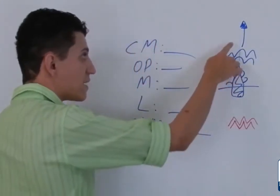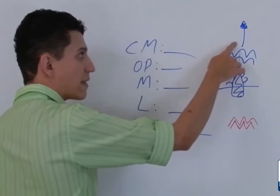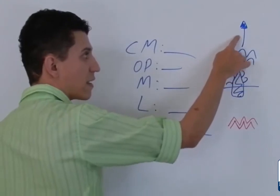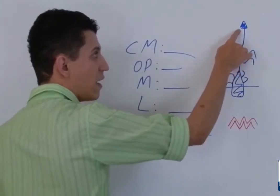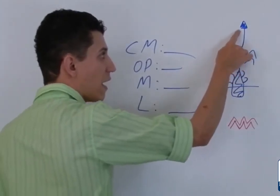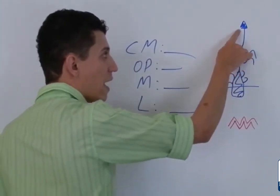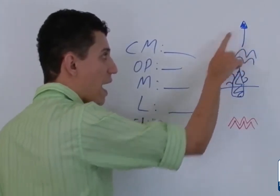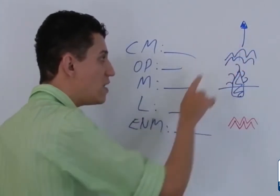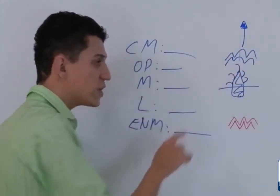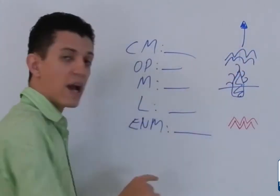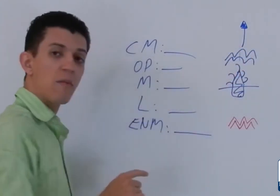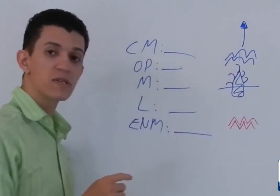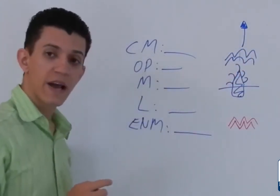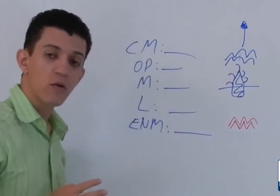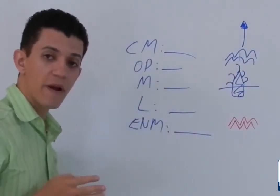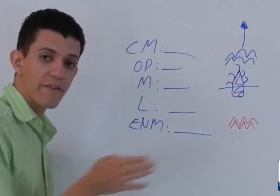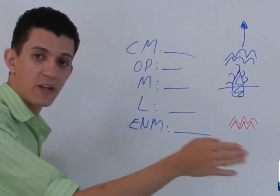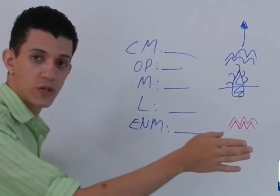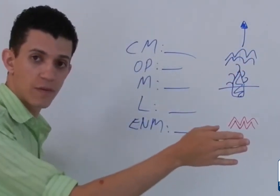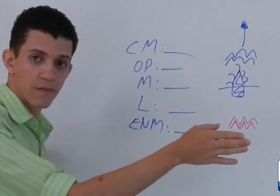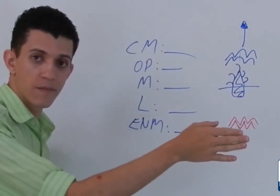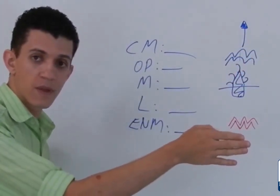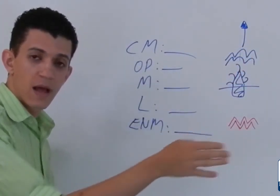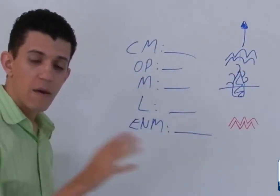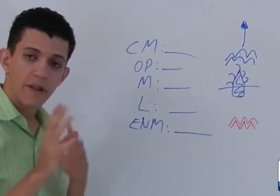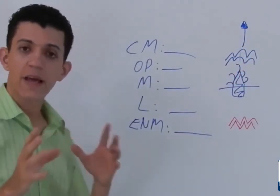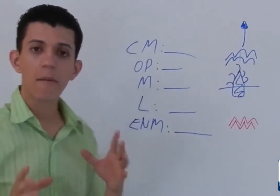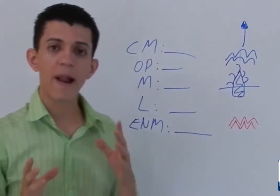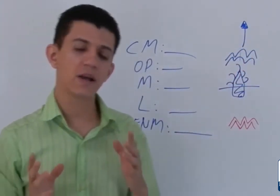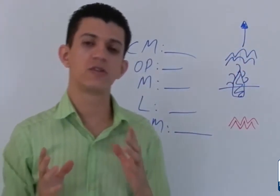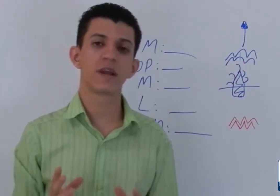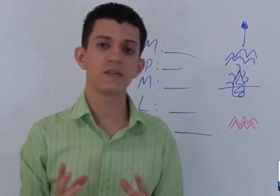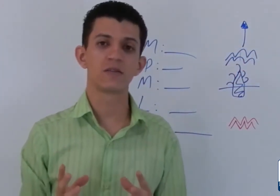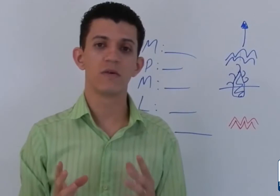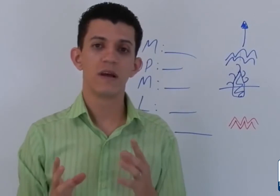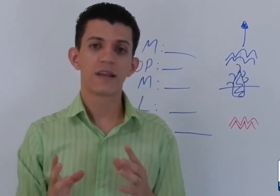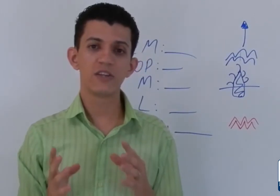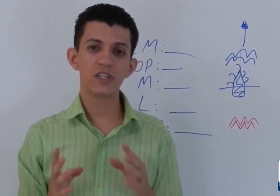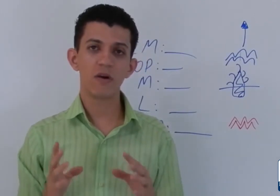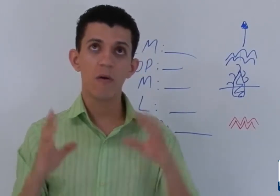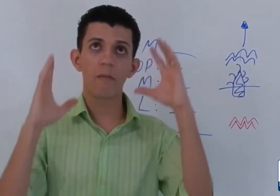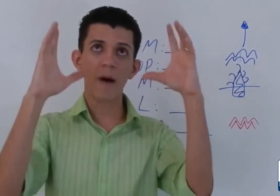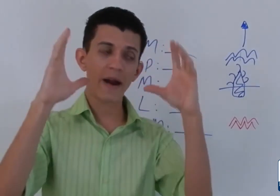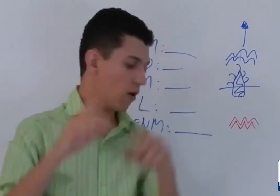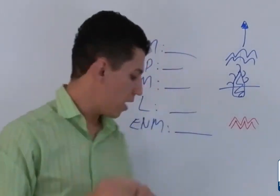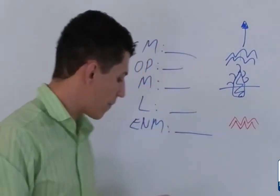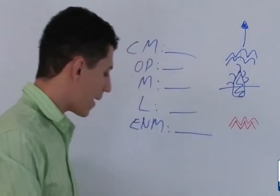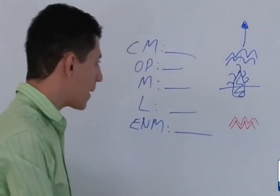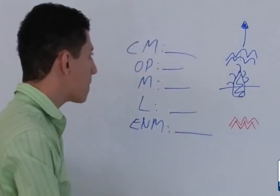seta aqui, ela indica que a mão está indo para frente. Lembra daquela placa de trânsito? Que a gente para, olha para ela.